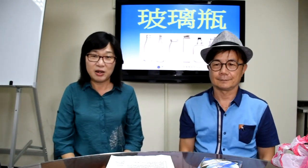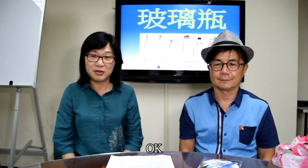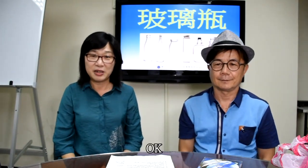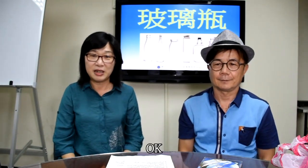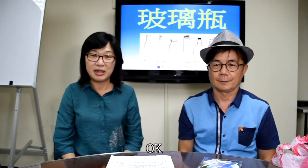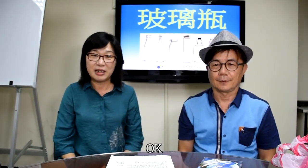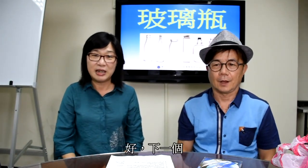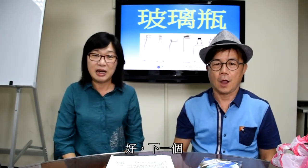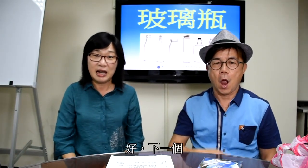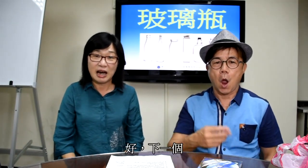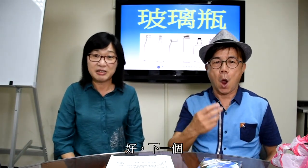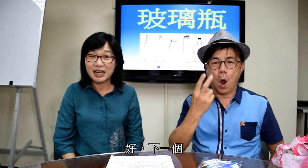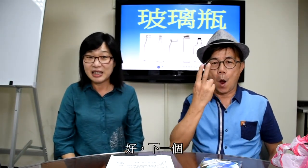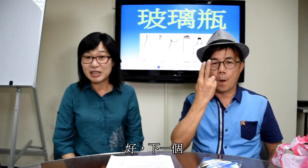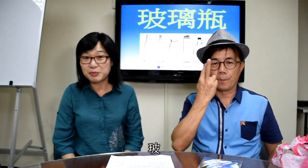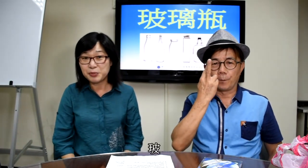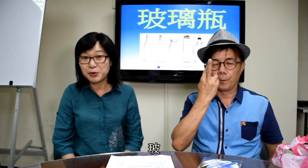OK， 好，下一个玻